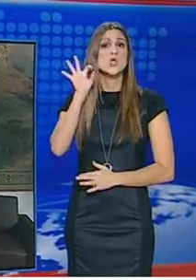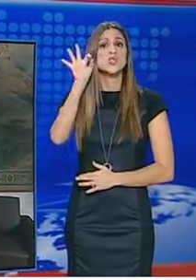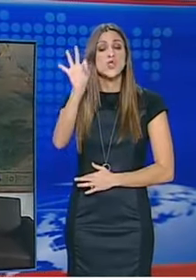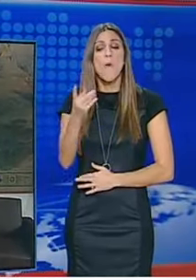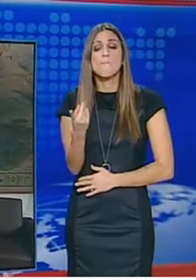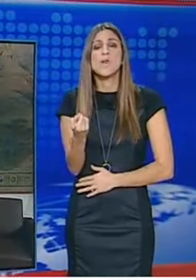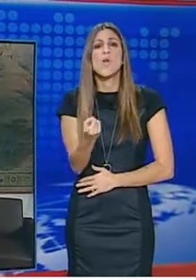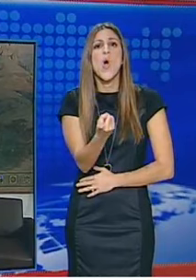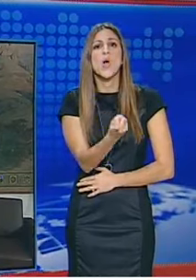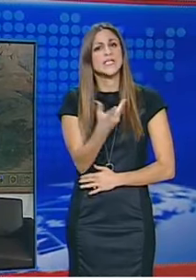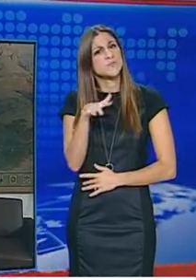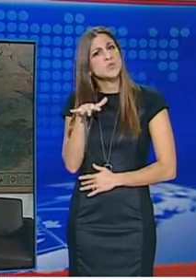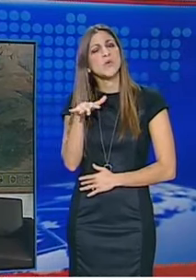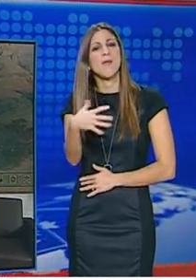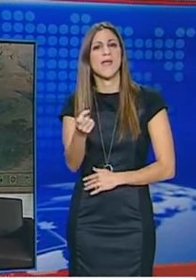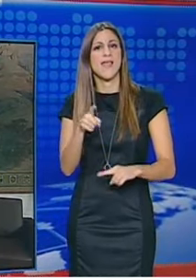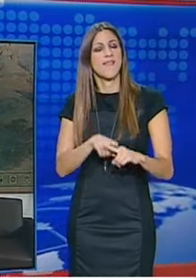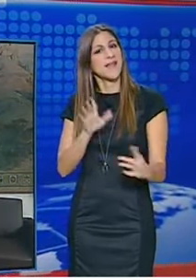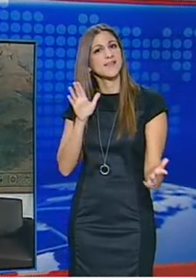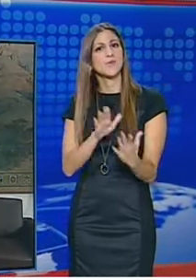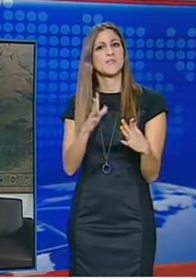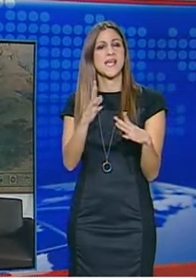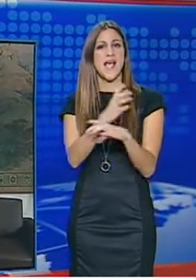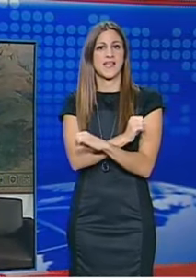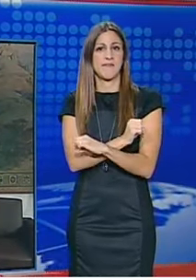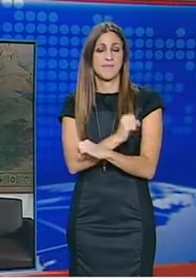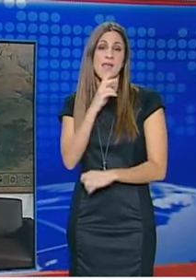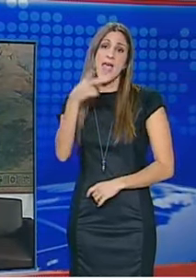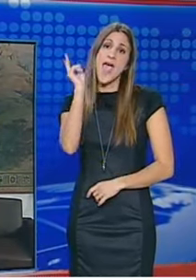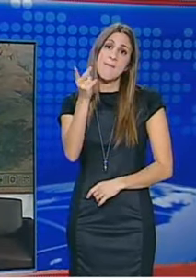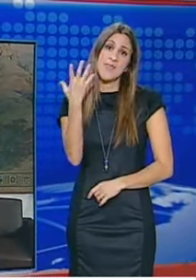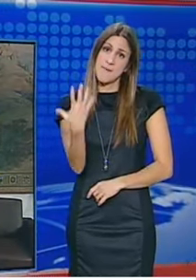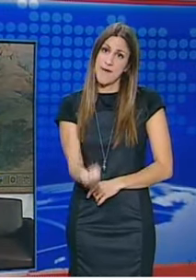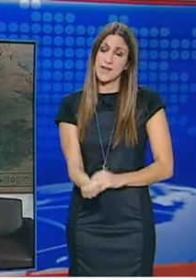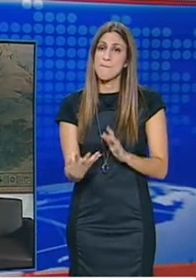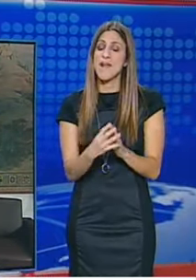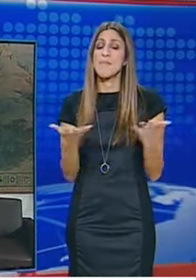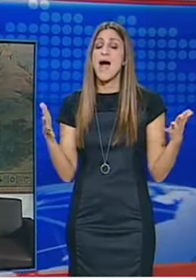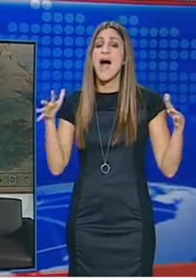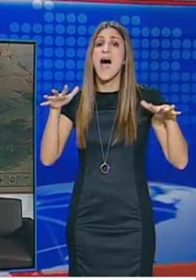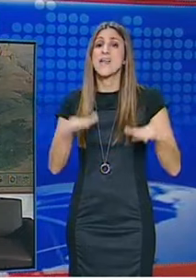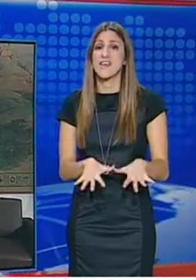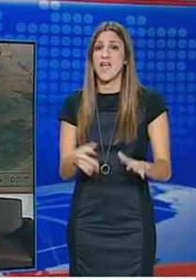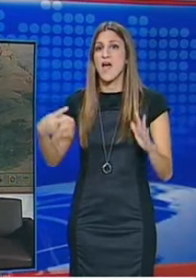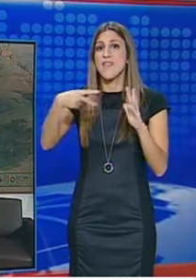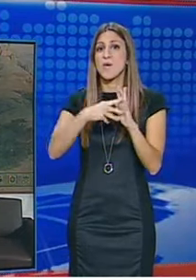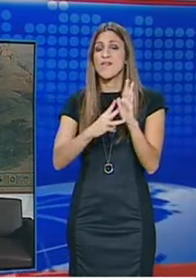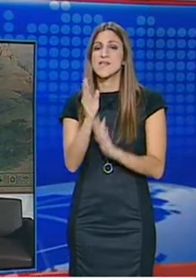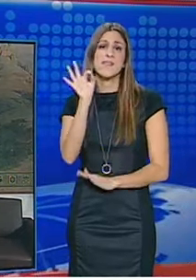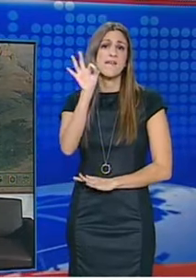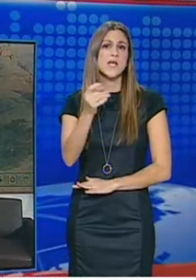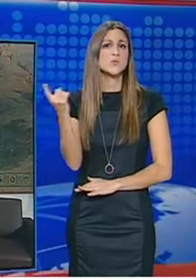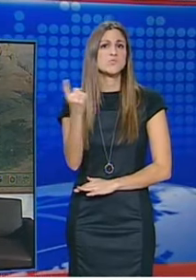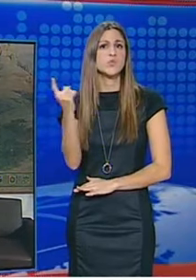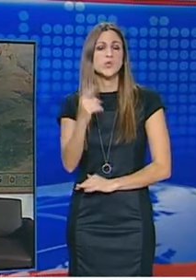αντιμετώπιση των προκλήσεων που έχει μπροστά της η χώρα κρούει όμως και τον κώδωνα για νέους κινδύνους εκτιμά ότι το 2013 η